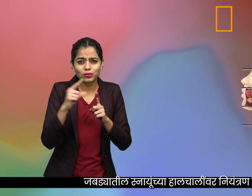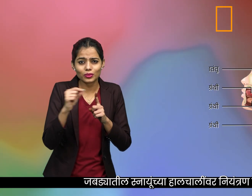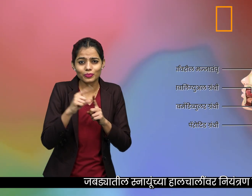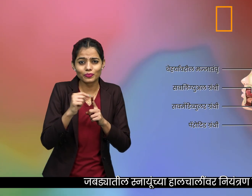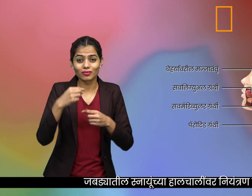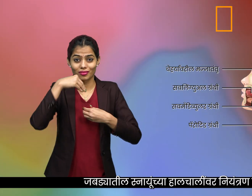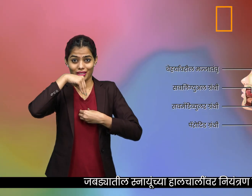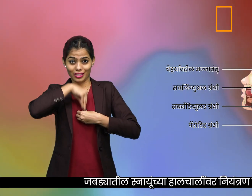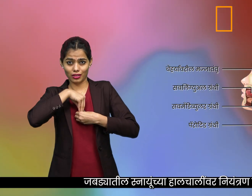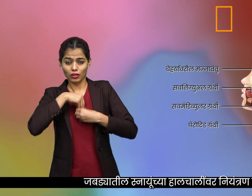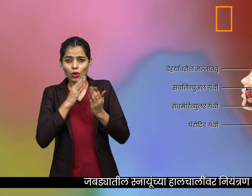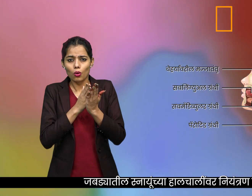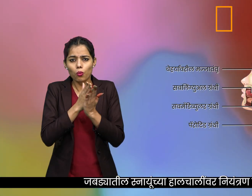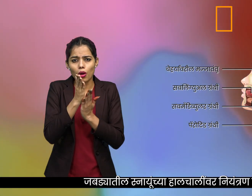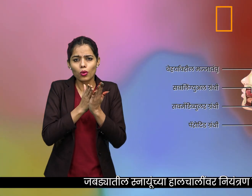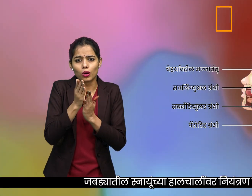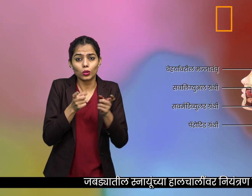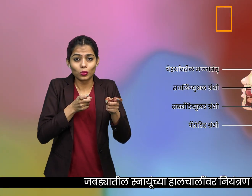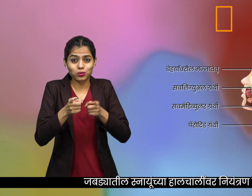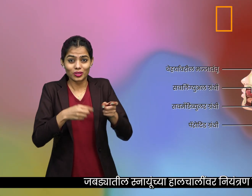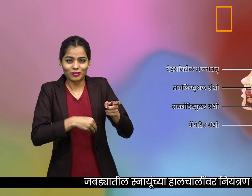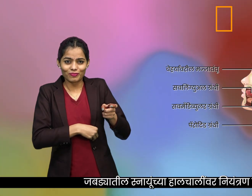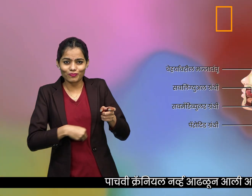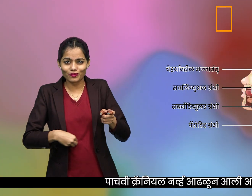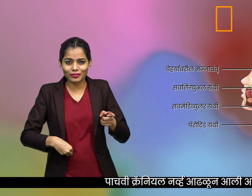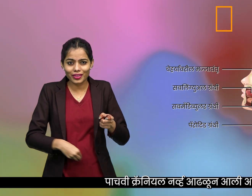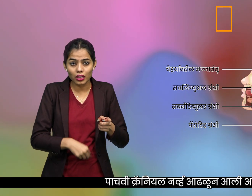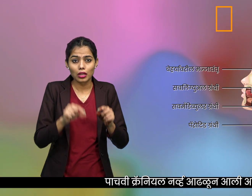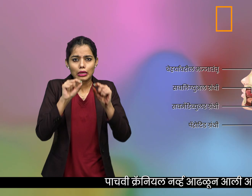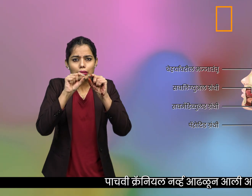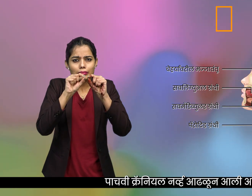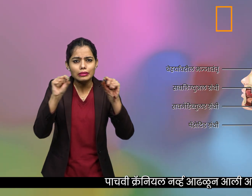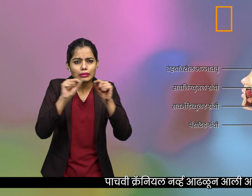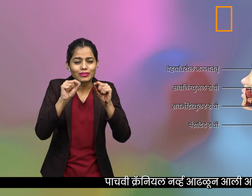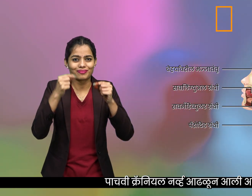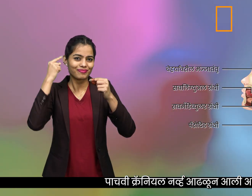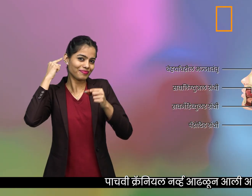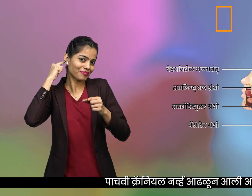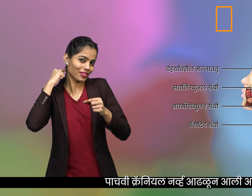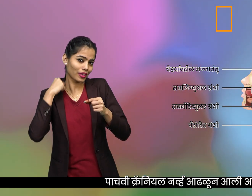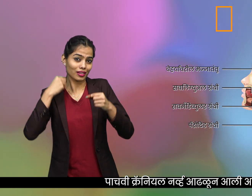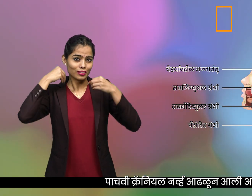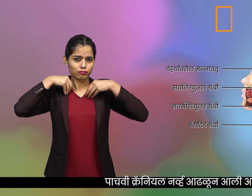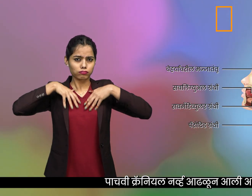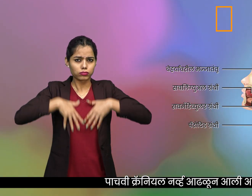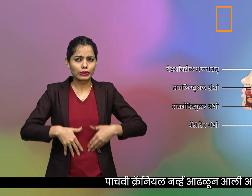जबड्यातील स्नायूंच्या हालचालींवर नियंत्रण ठेवणारी 5वी क्रॅनियल नर्व्ह आढळून आली आहे.